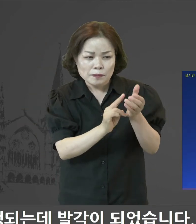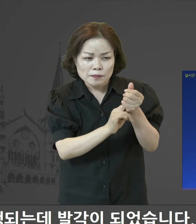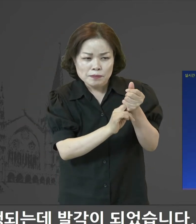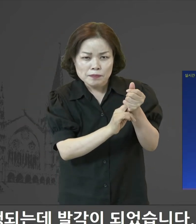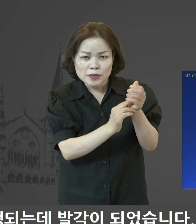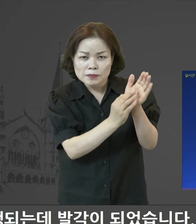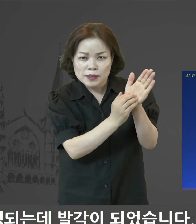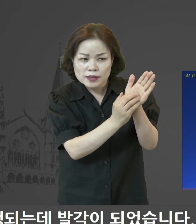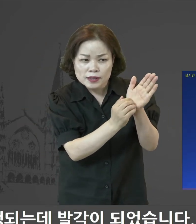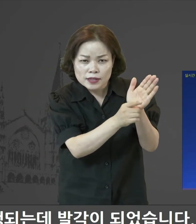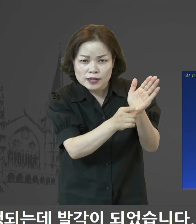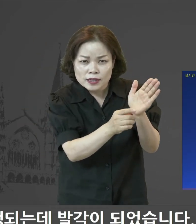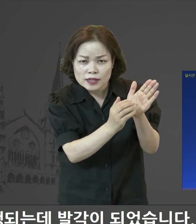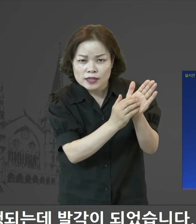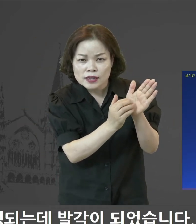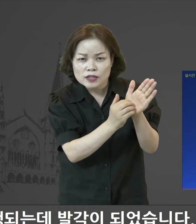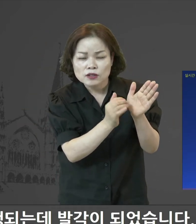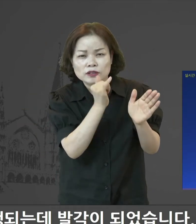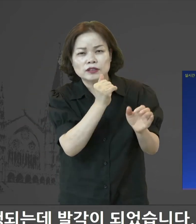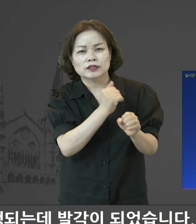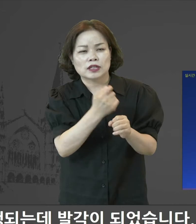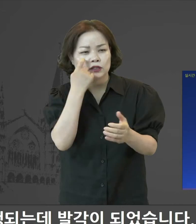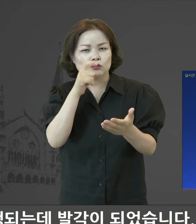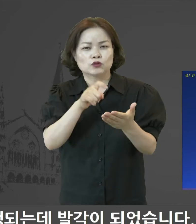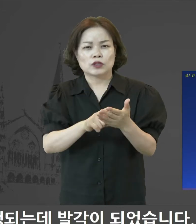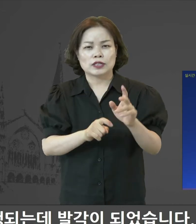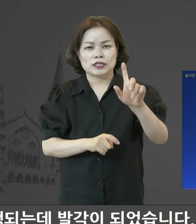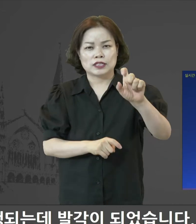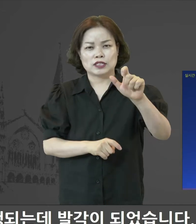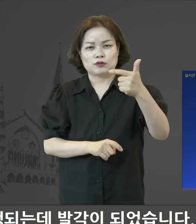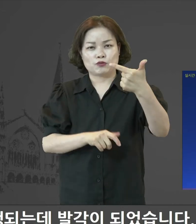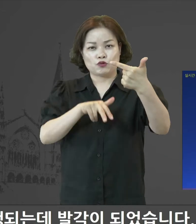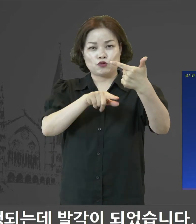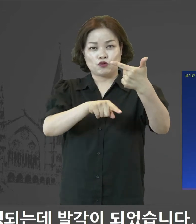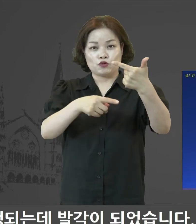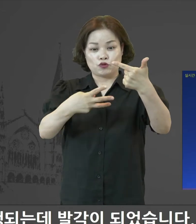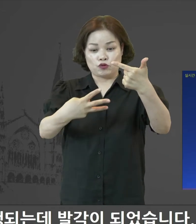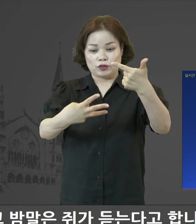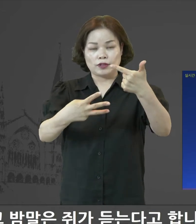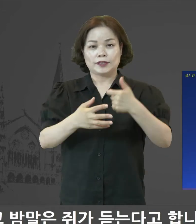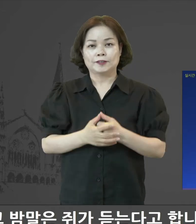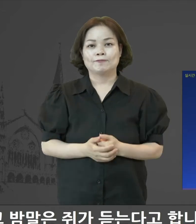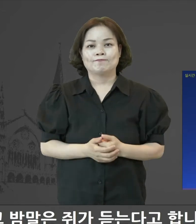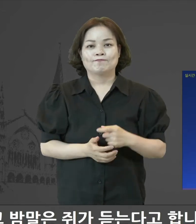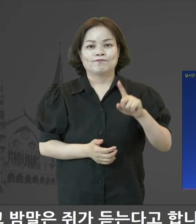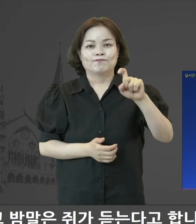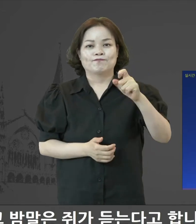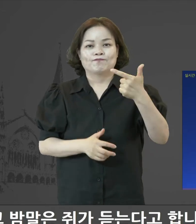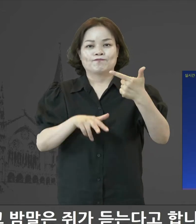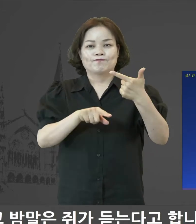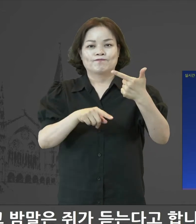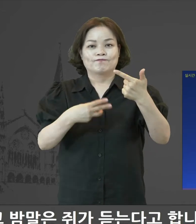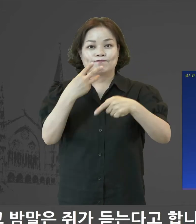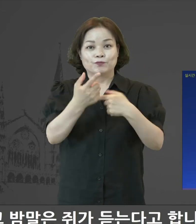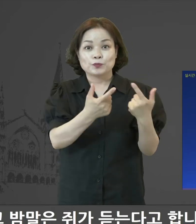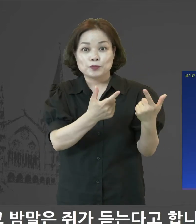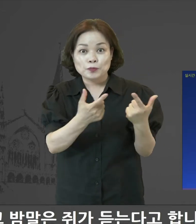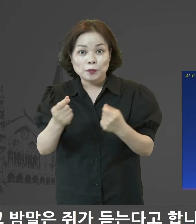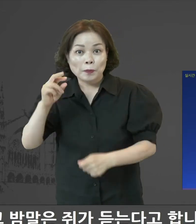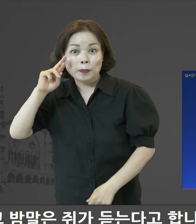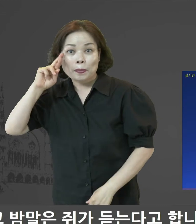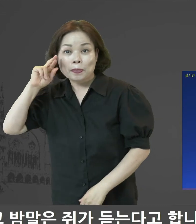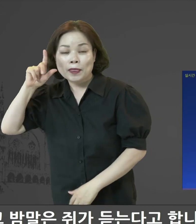들통이 납니다. 어떻게 났는지 한번 또 확인하십시다. 16절을 보시면, 자, 16절 준비되셨죠? 읽겠습니다.